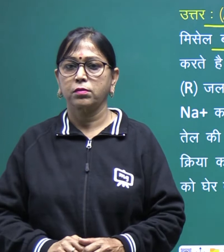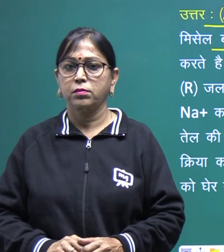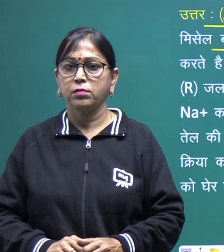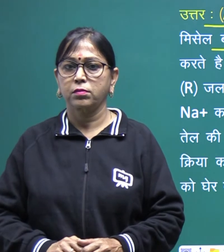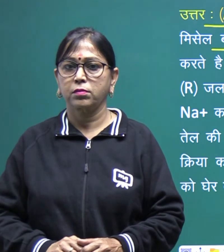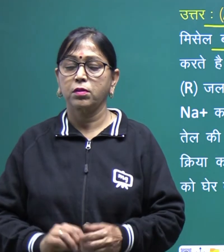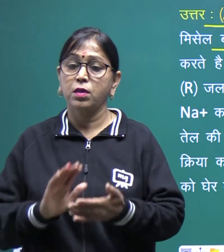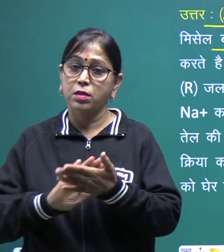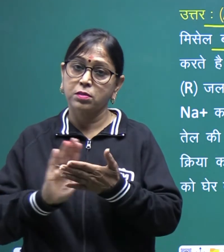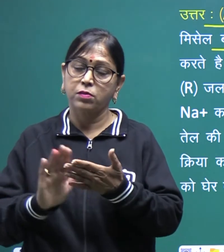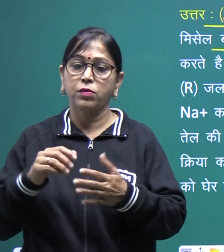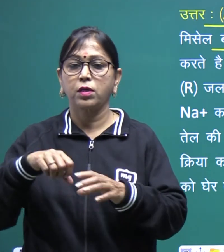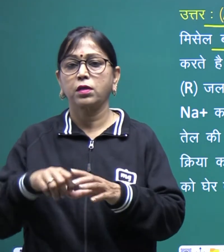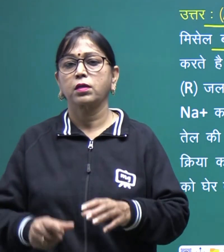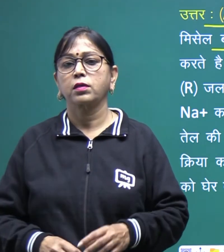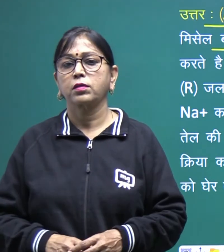सफाई की